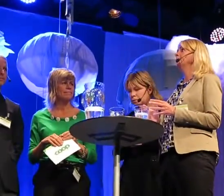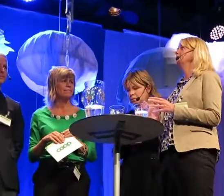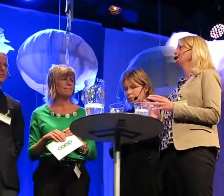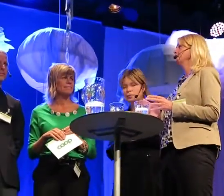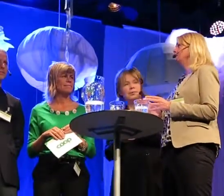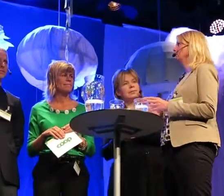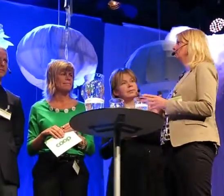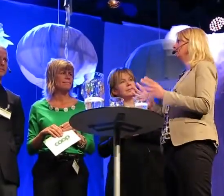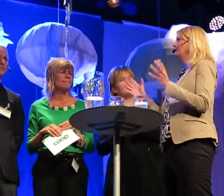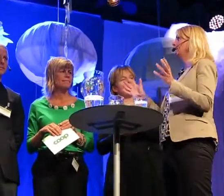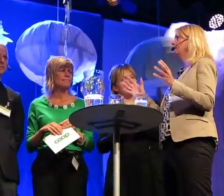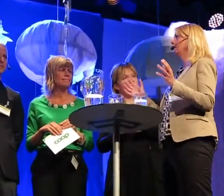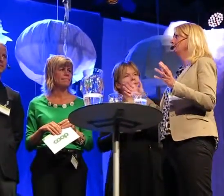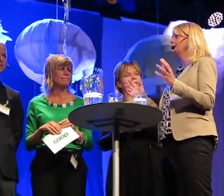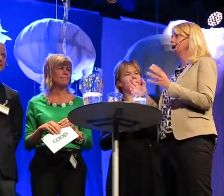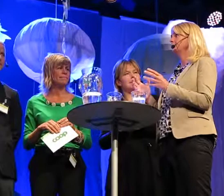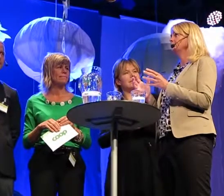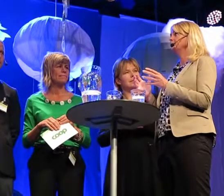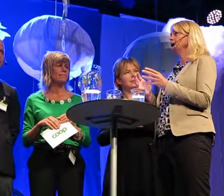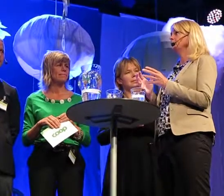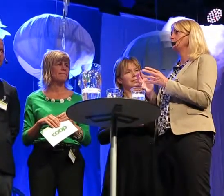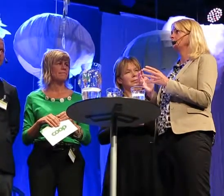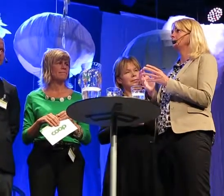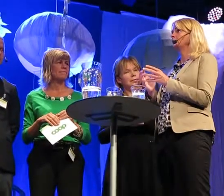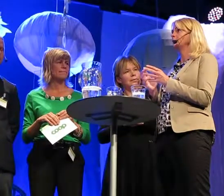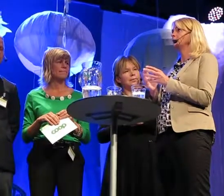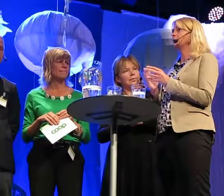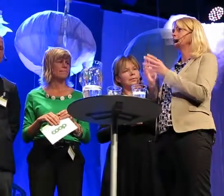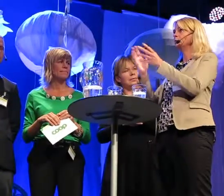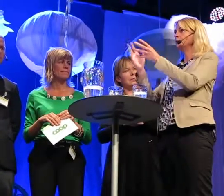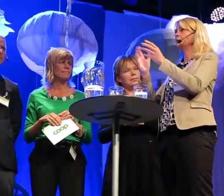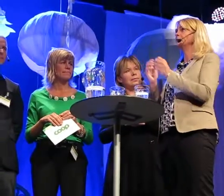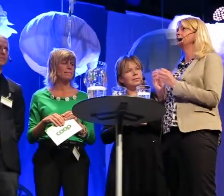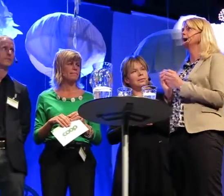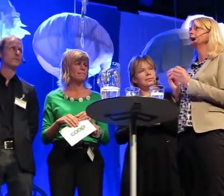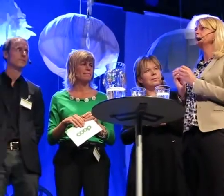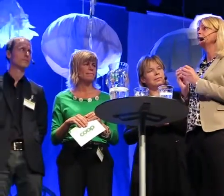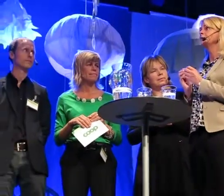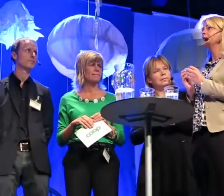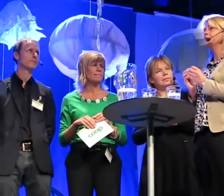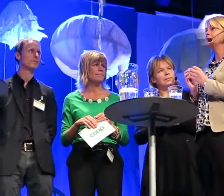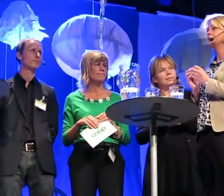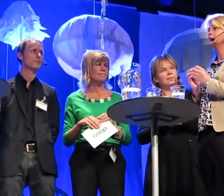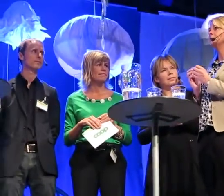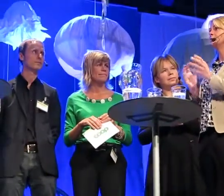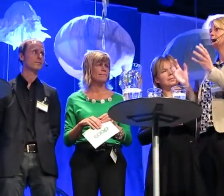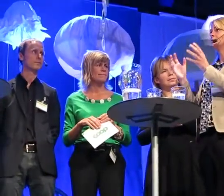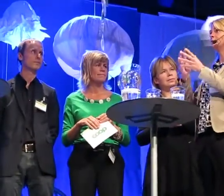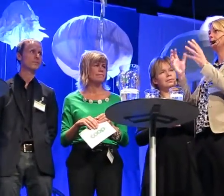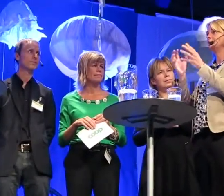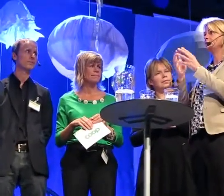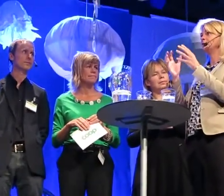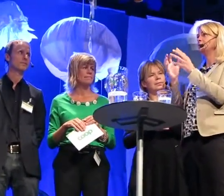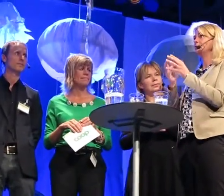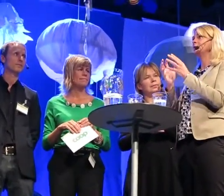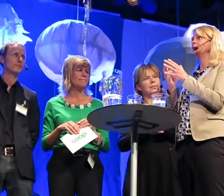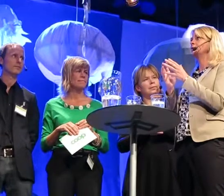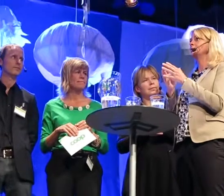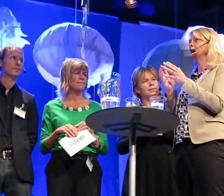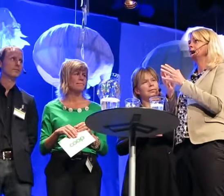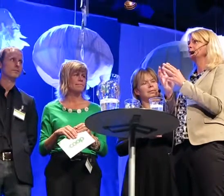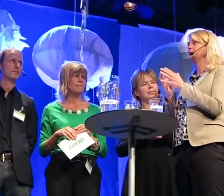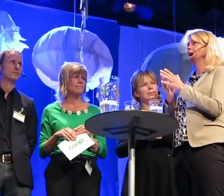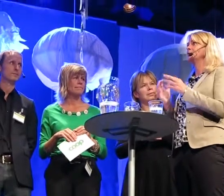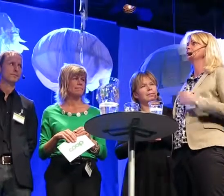Hela världens olika regeringar ska träffas där och diskutera de här frågorna. Borde man i Sverige kunna träffas och diskutera